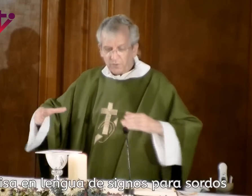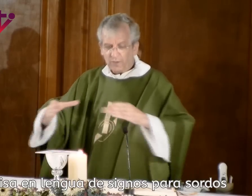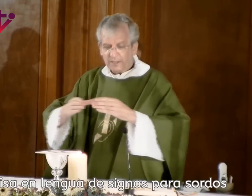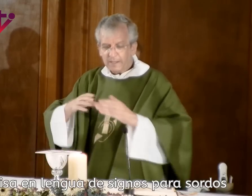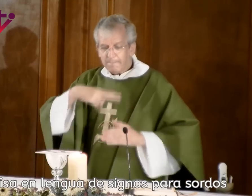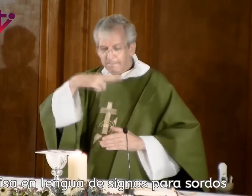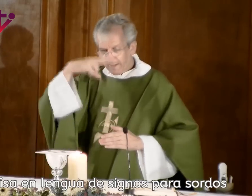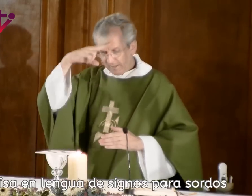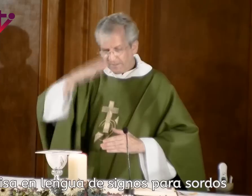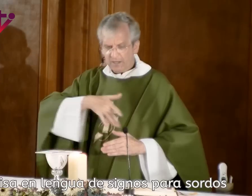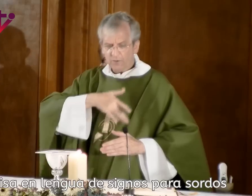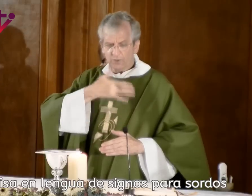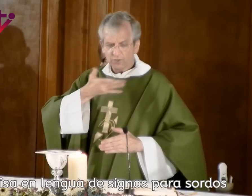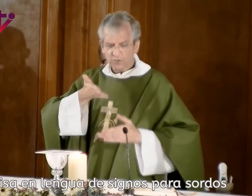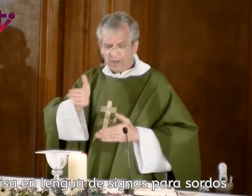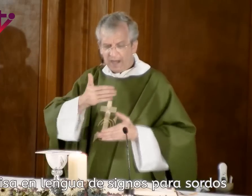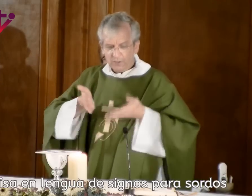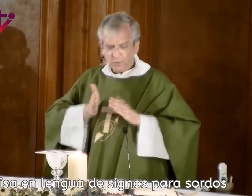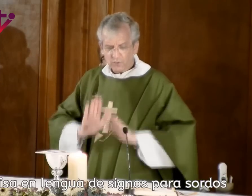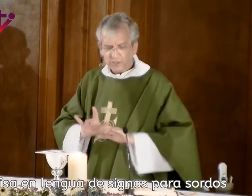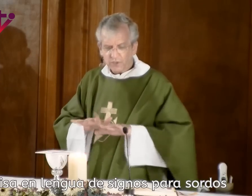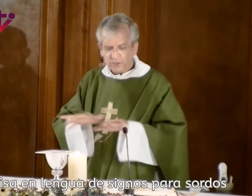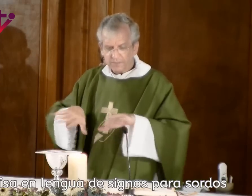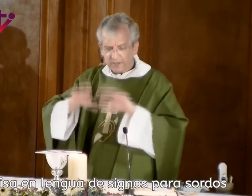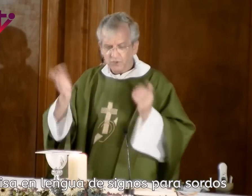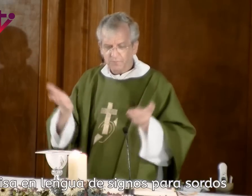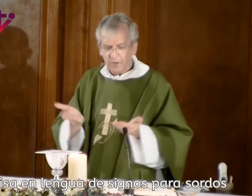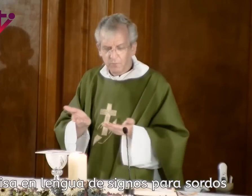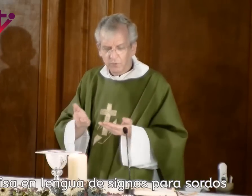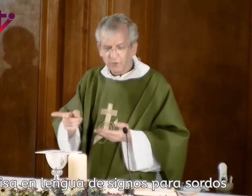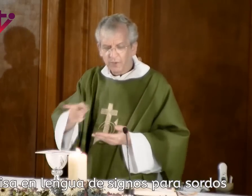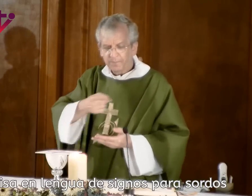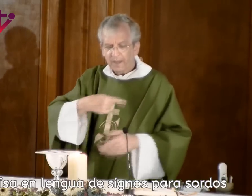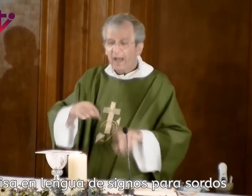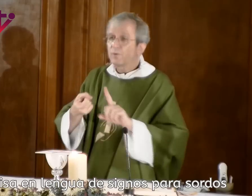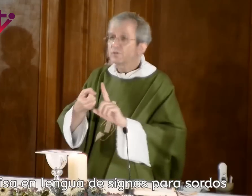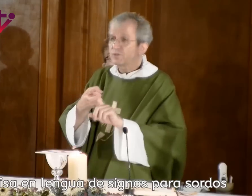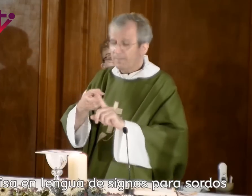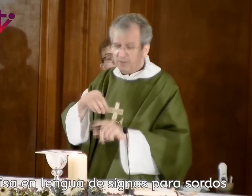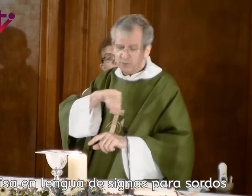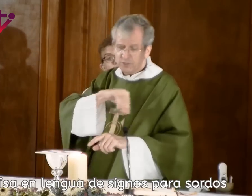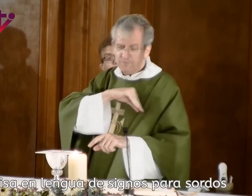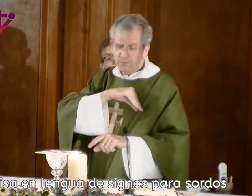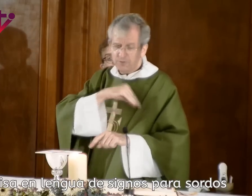torno a ti, Padre misericordioso, a todos tus hijos dispersos por el mundo, a nuestros hermanos